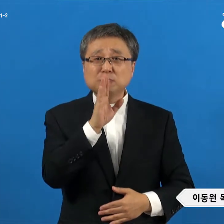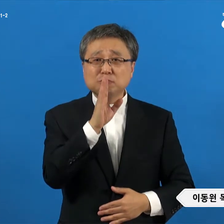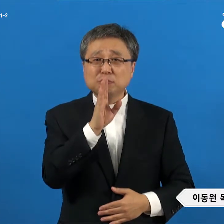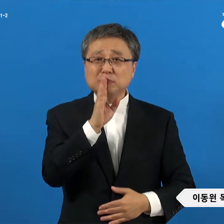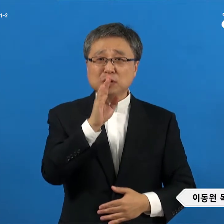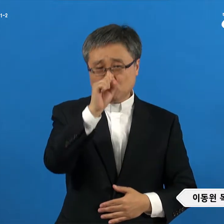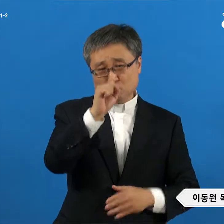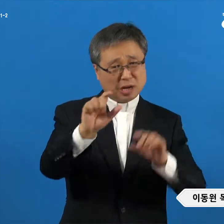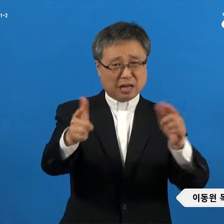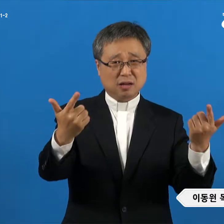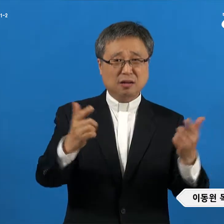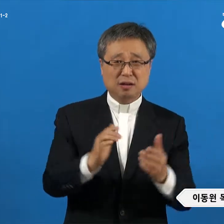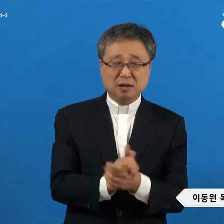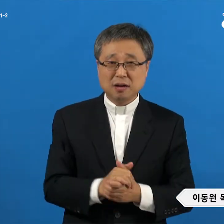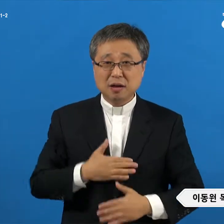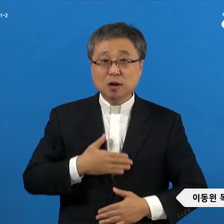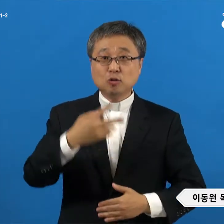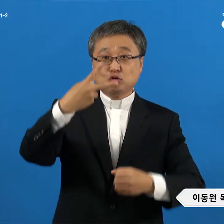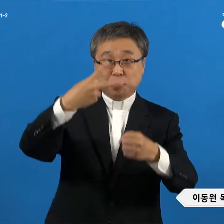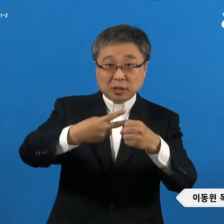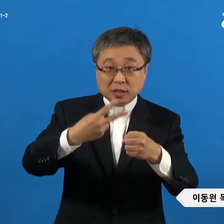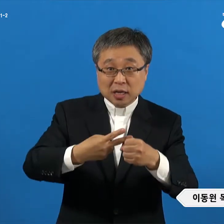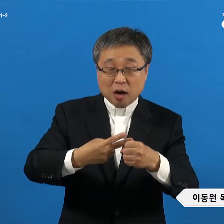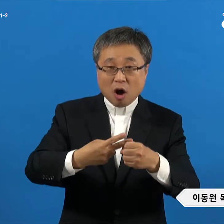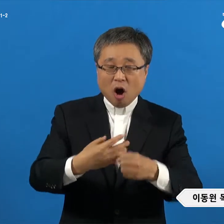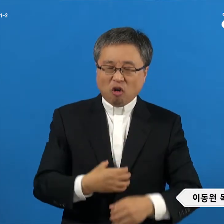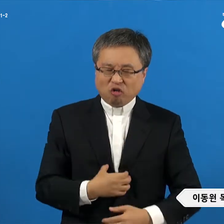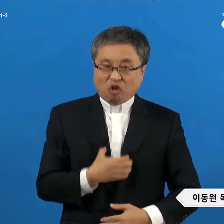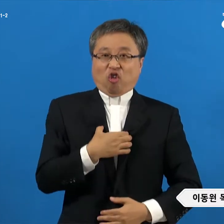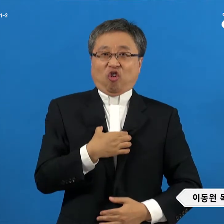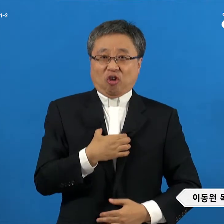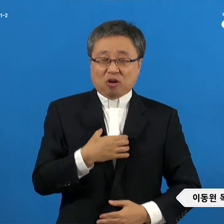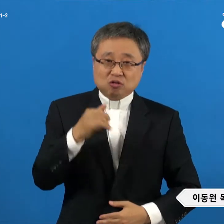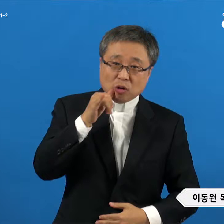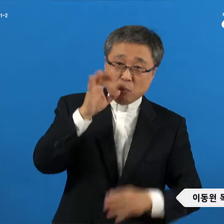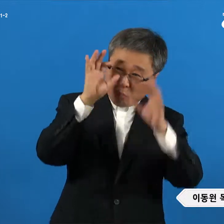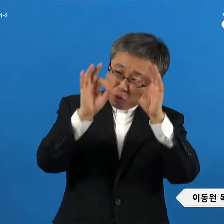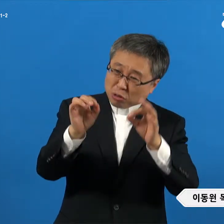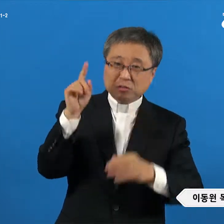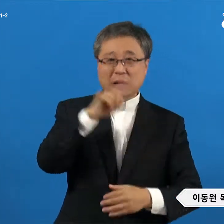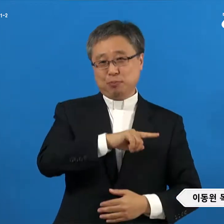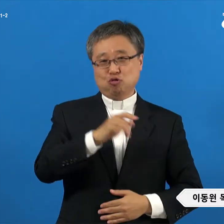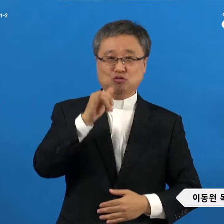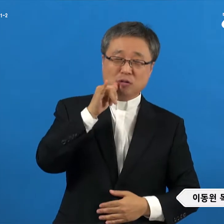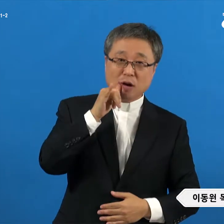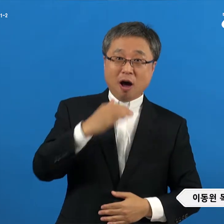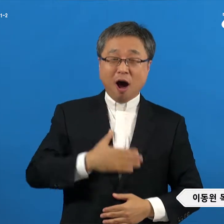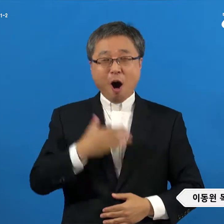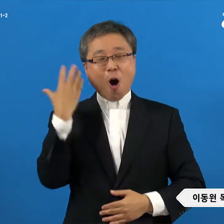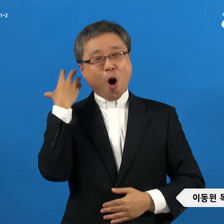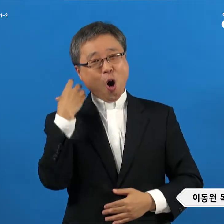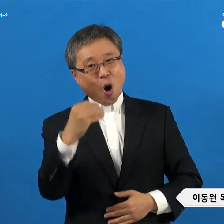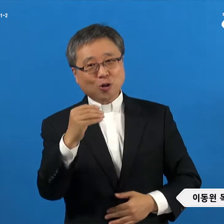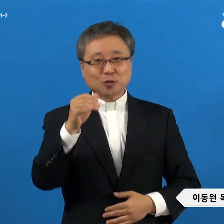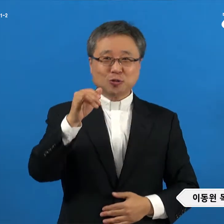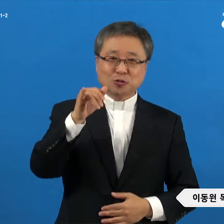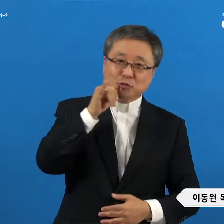게 아니에요. 두 번째는 뭐냐면 혐오적인 중독, 보기에도 나쁜 중독. 매혹적인 중독, 뭐가 있을까? 예를